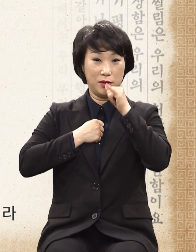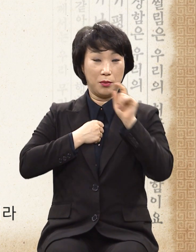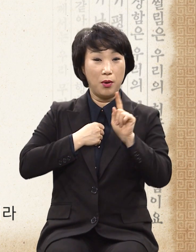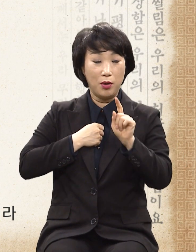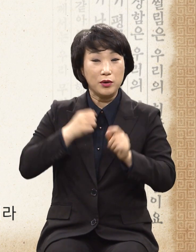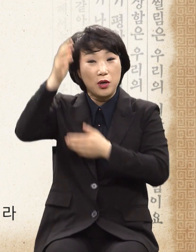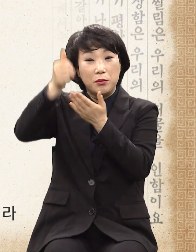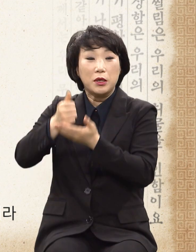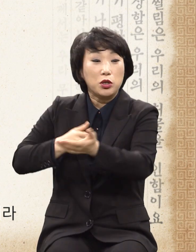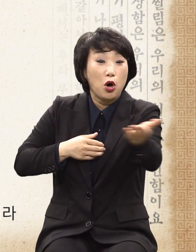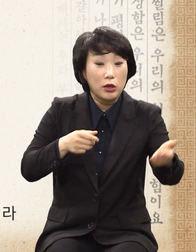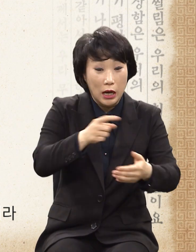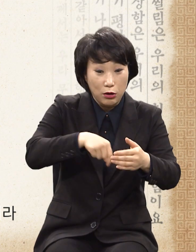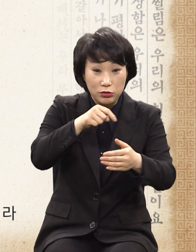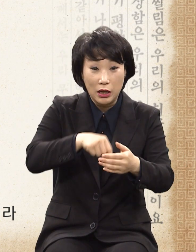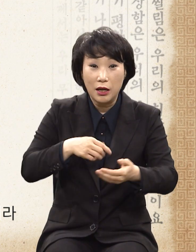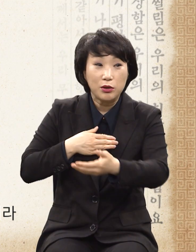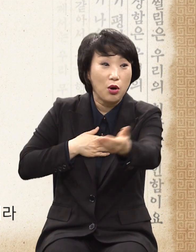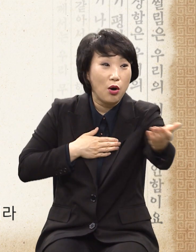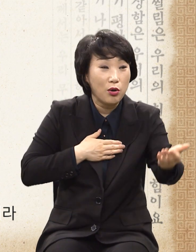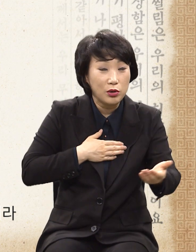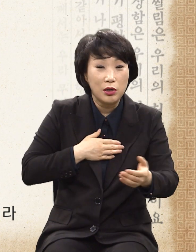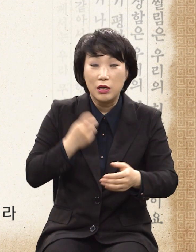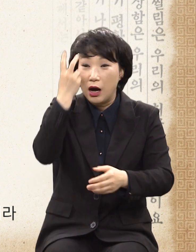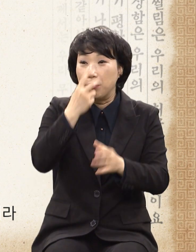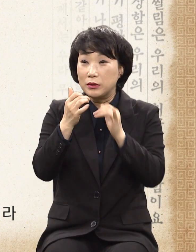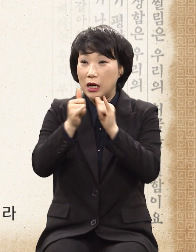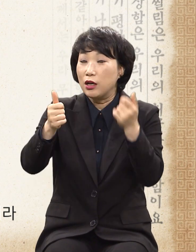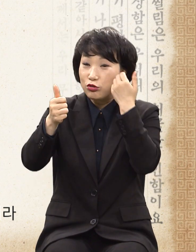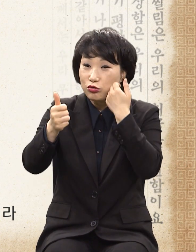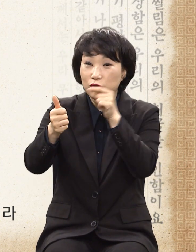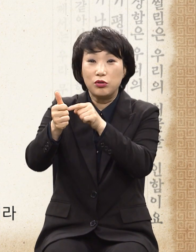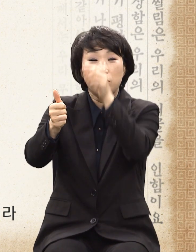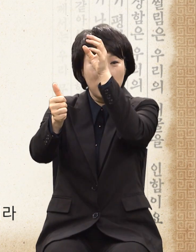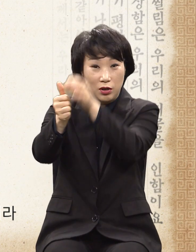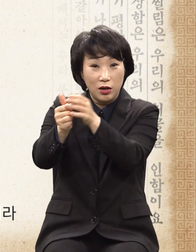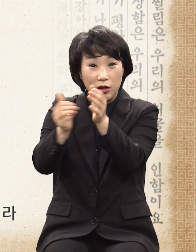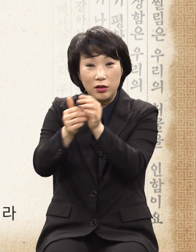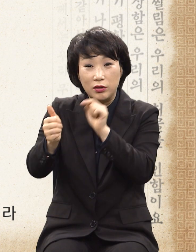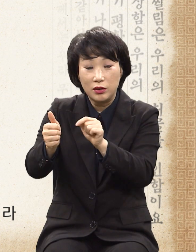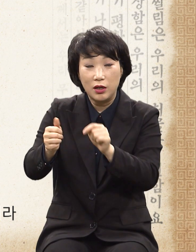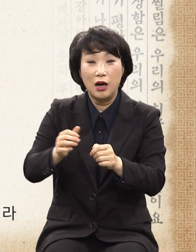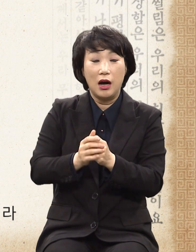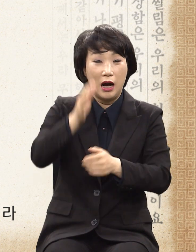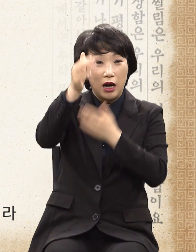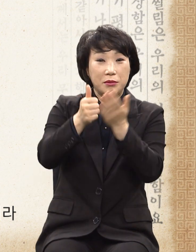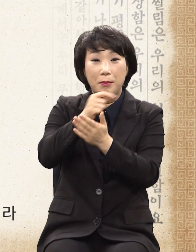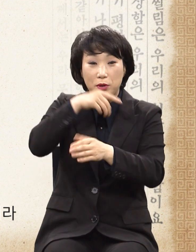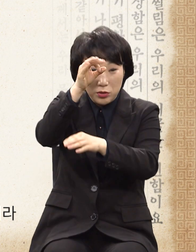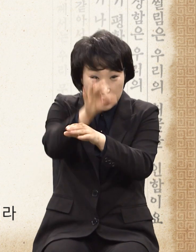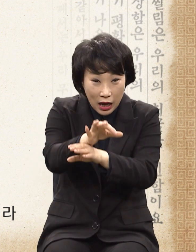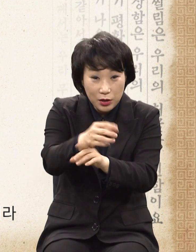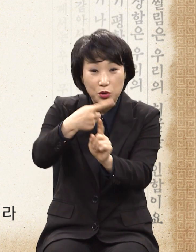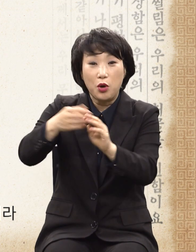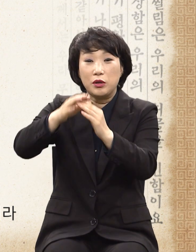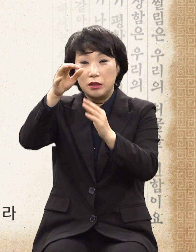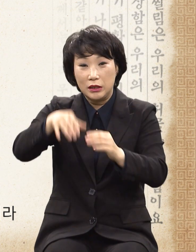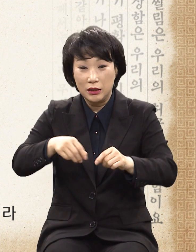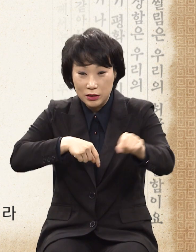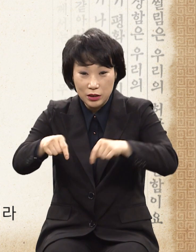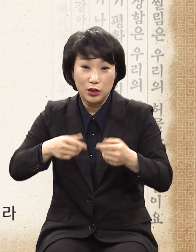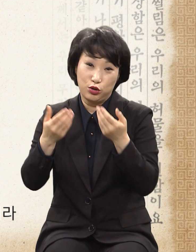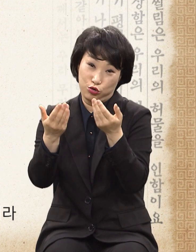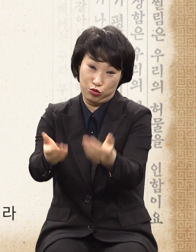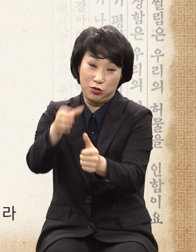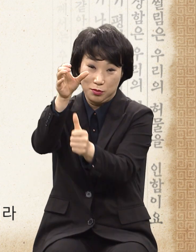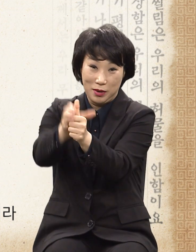성령이 저들 가운데 너희로 감독자를 삼고 하나님이 자기 피로 사신 교회를